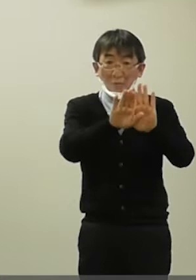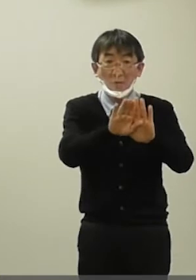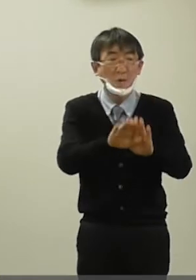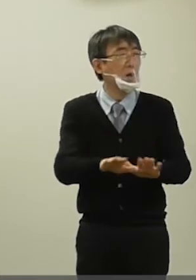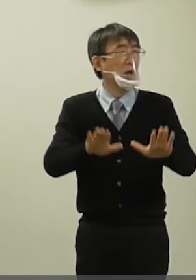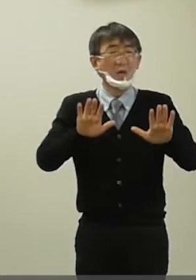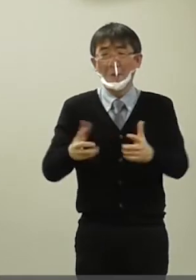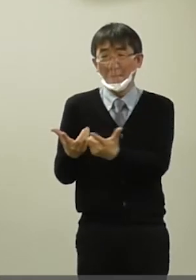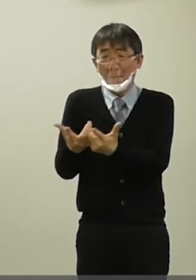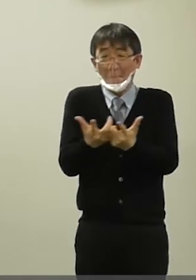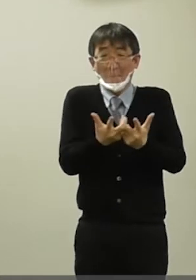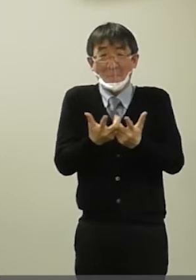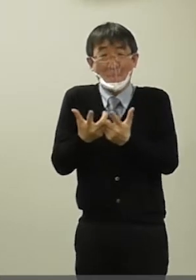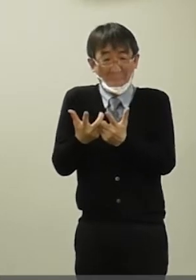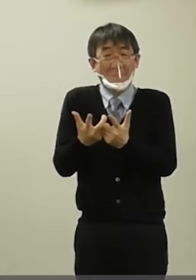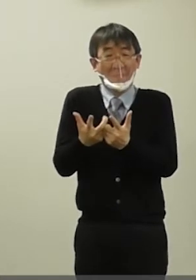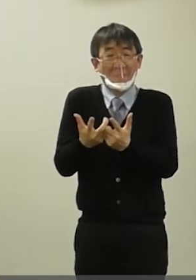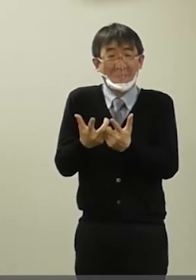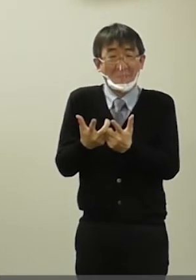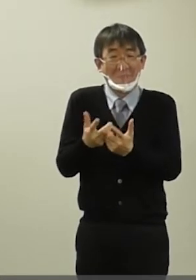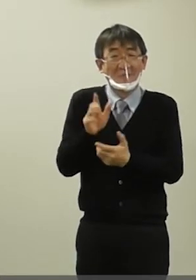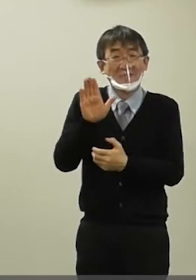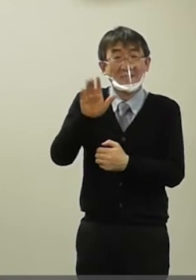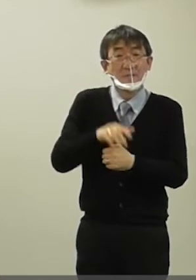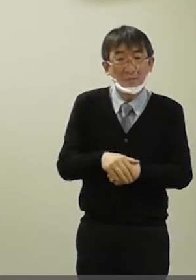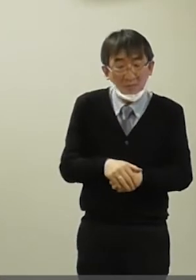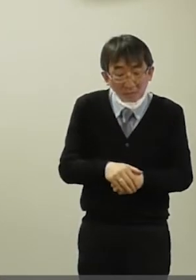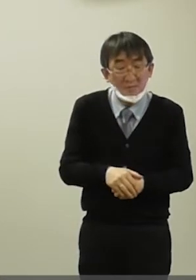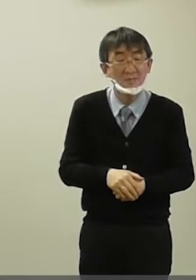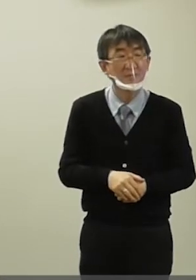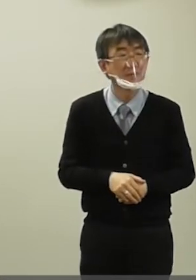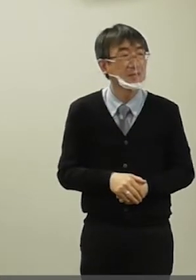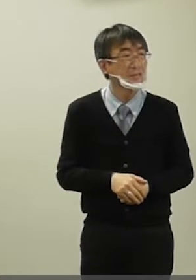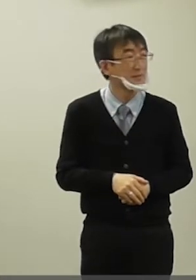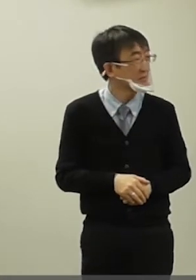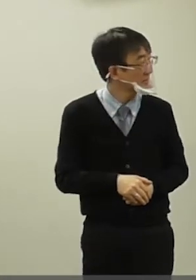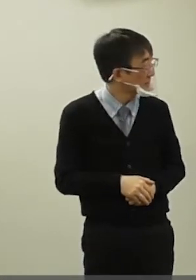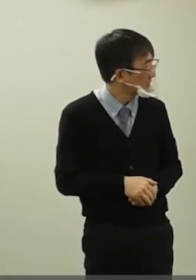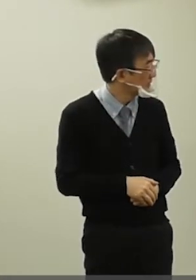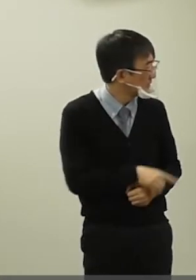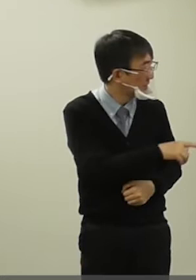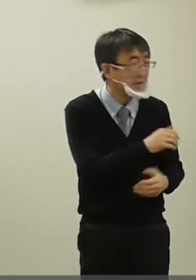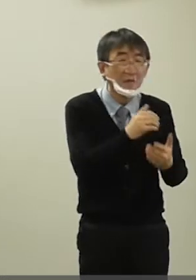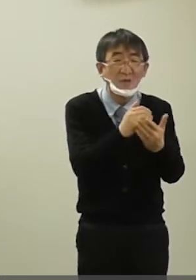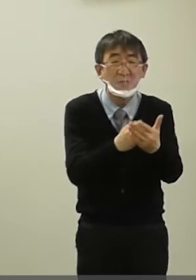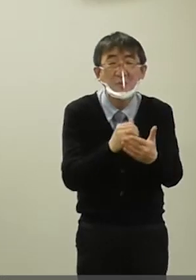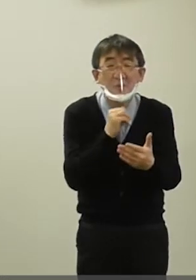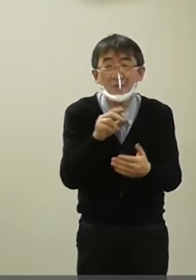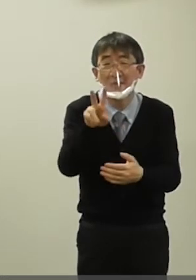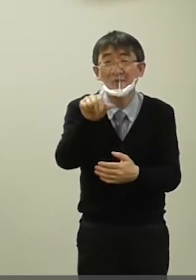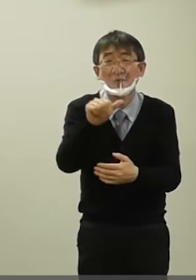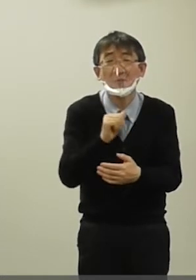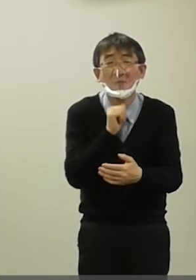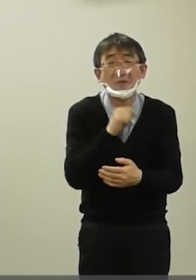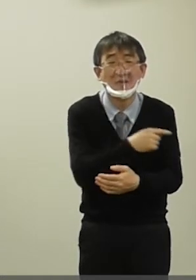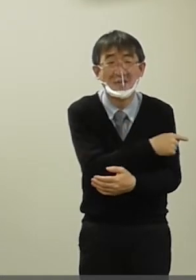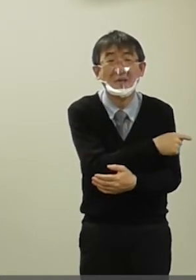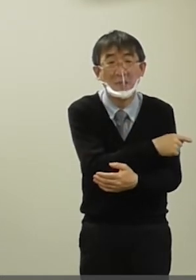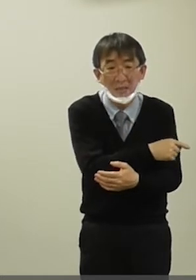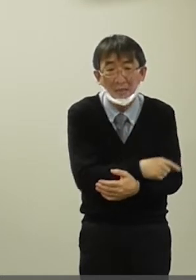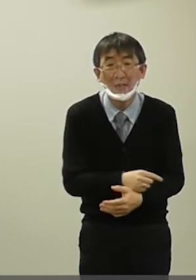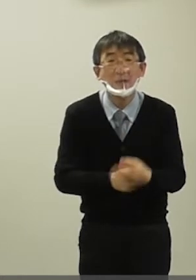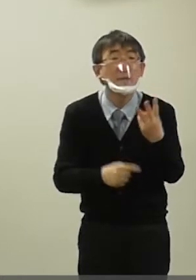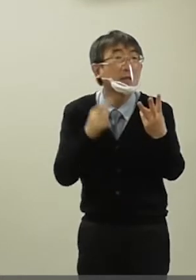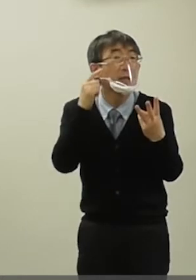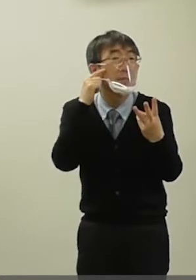わかりませんでてっ改めてですね25社登ってないんだ改めて3会計の清酒